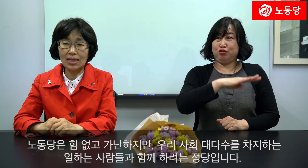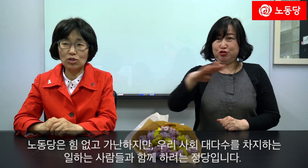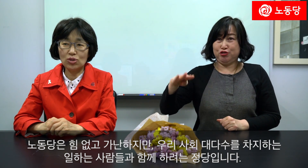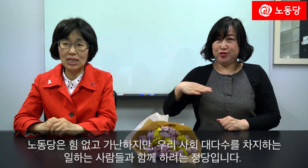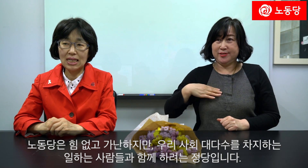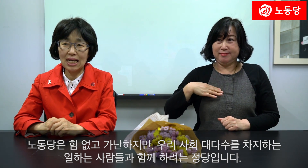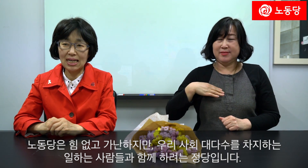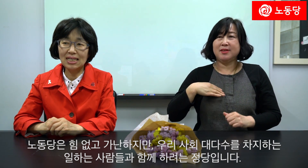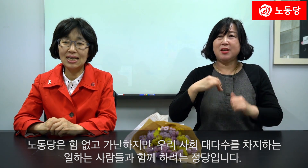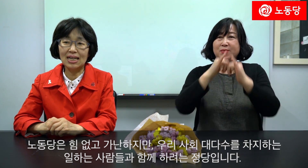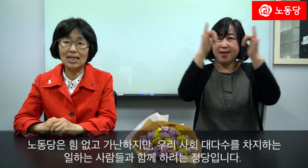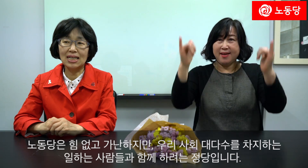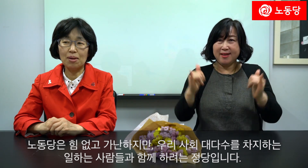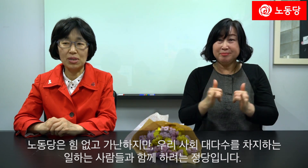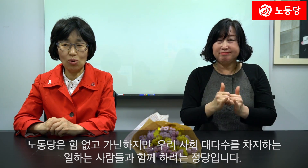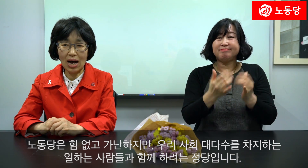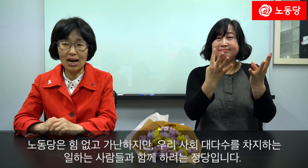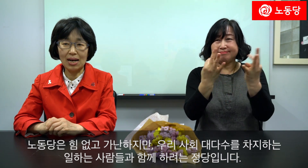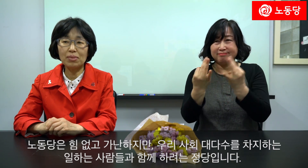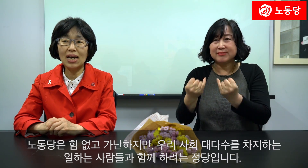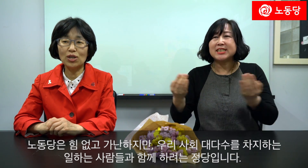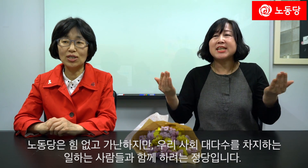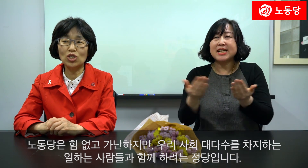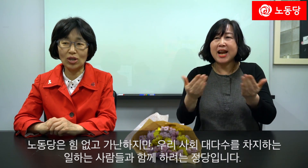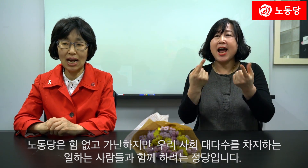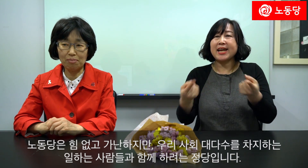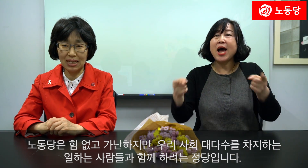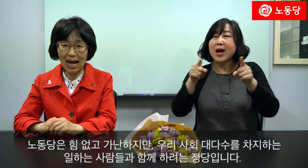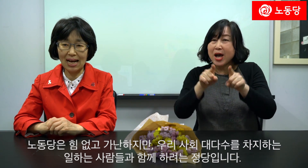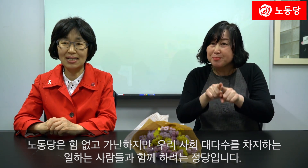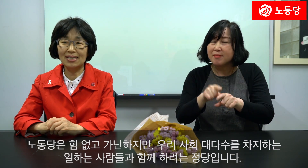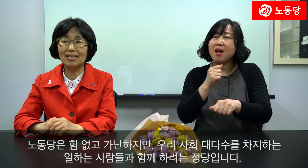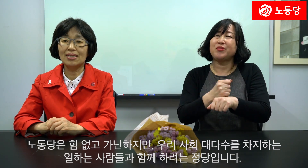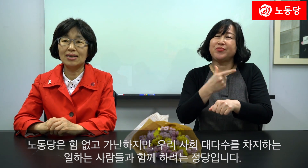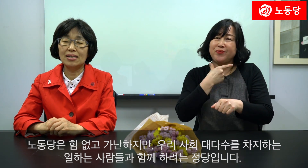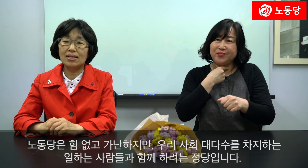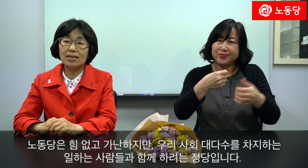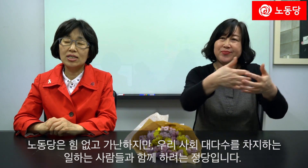사회 대다수를 차지하는 일하는 사람들과 함께하려는 정당입니다.